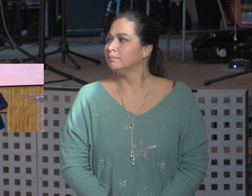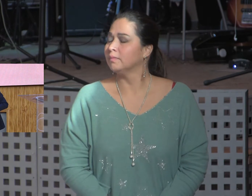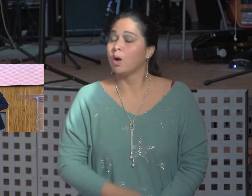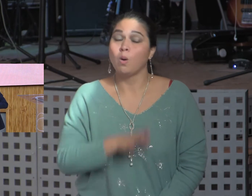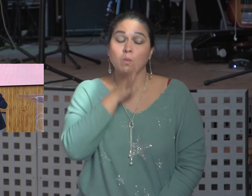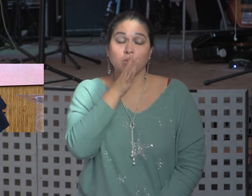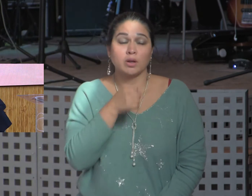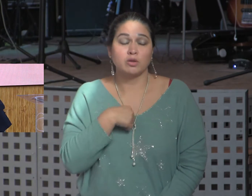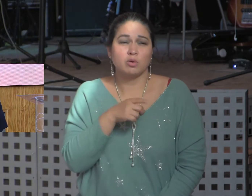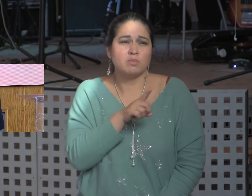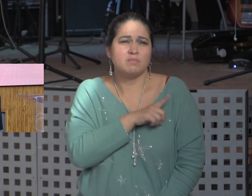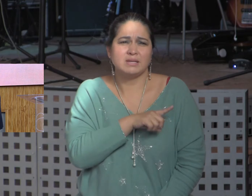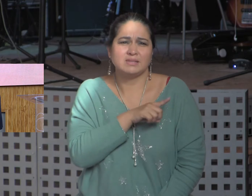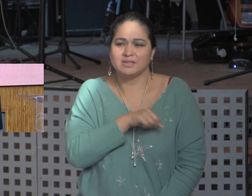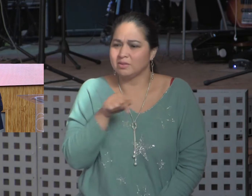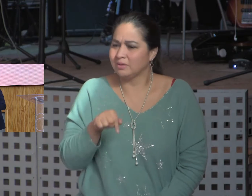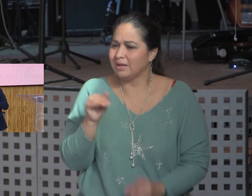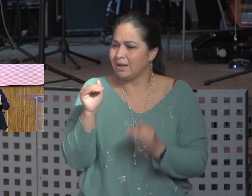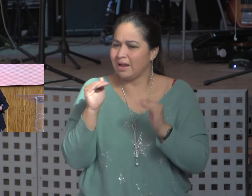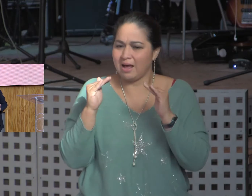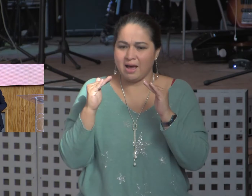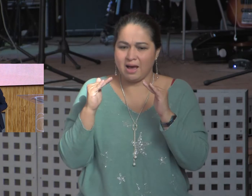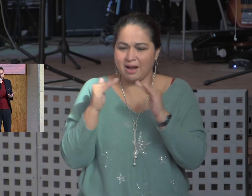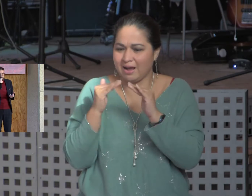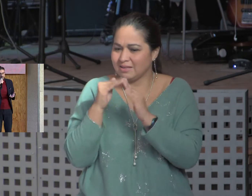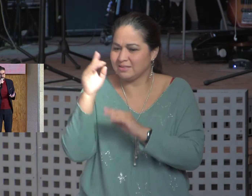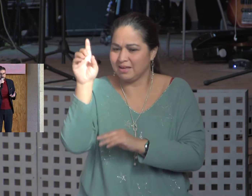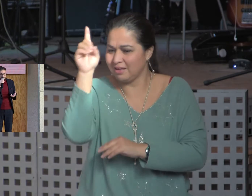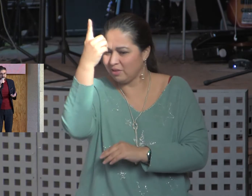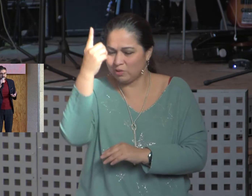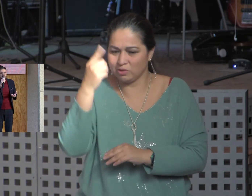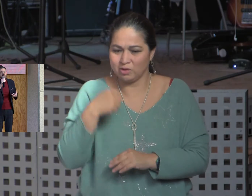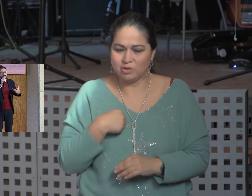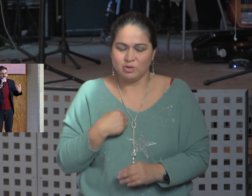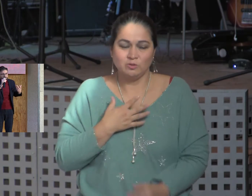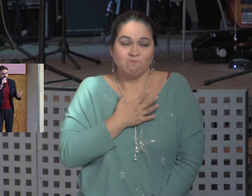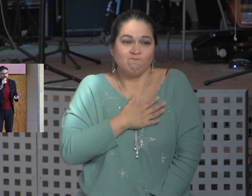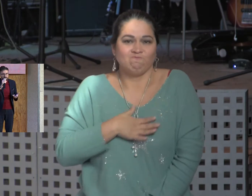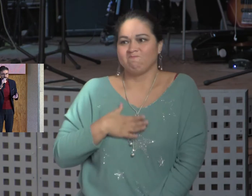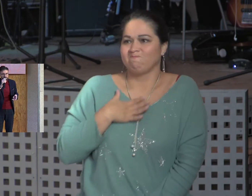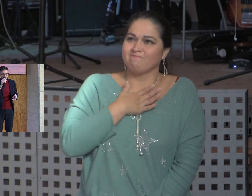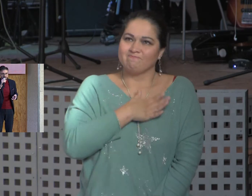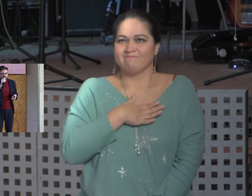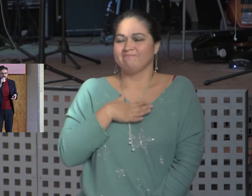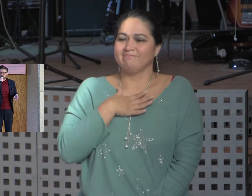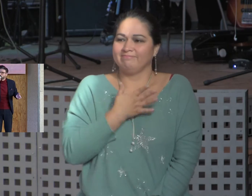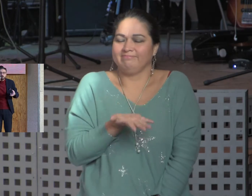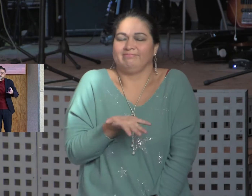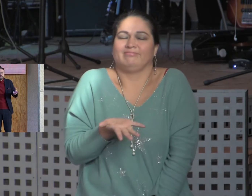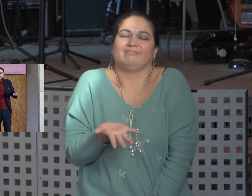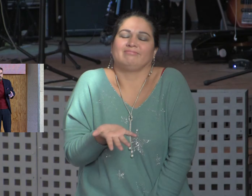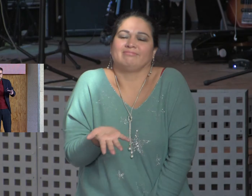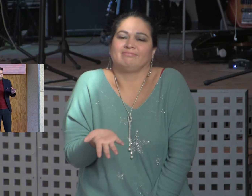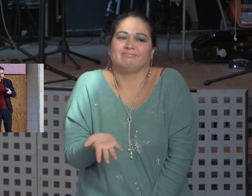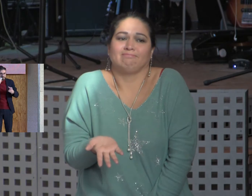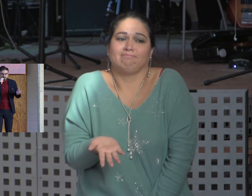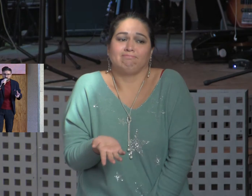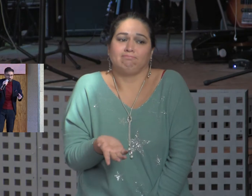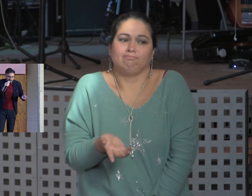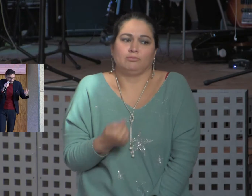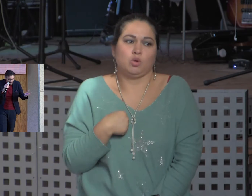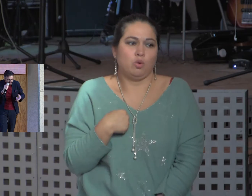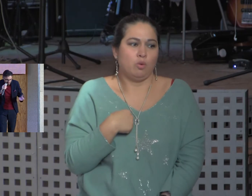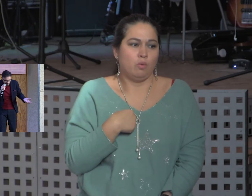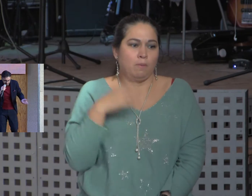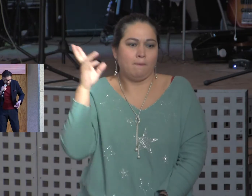de Dios tan bien, tan a gusto, tan gratificado. No hago nada.